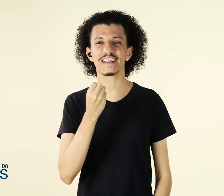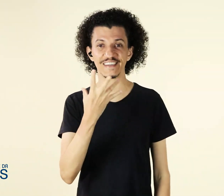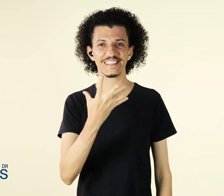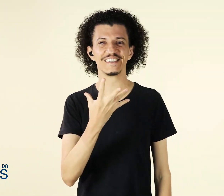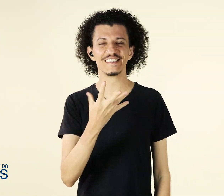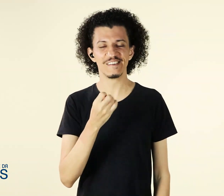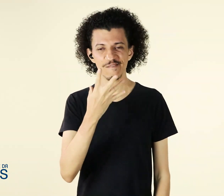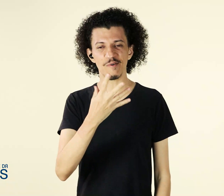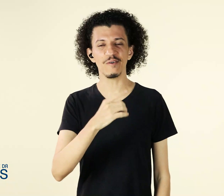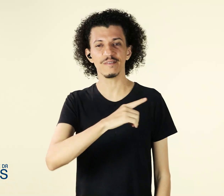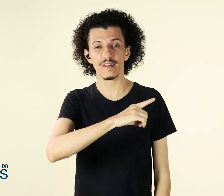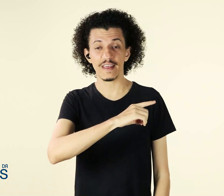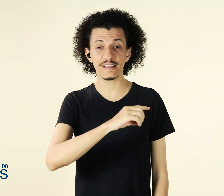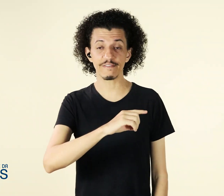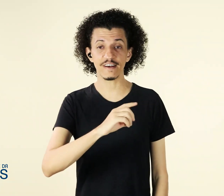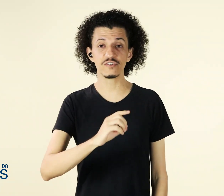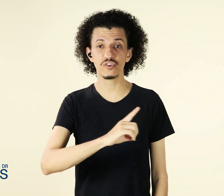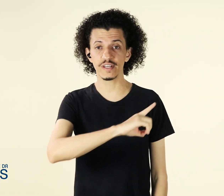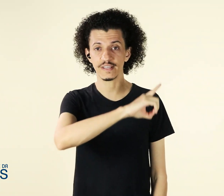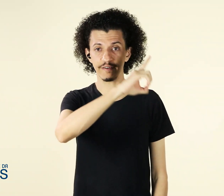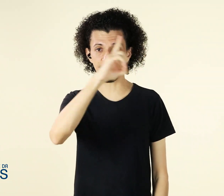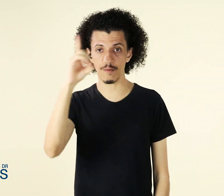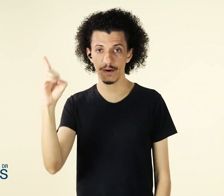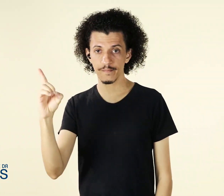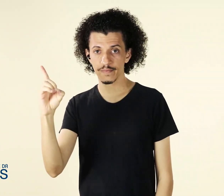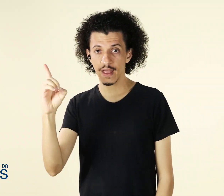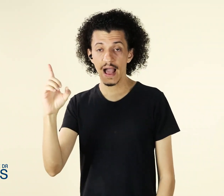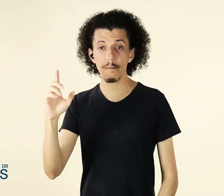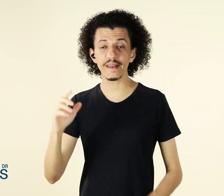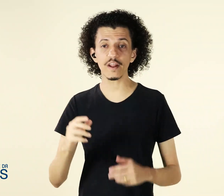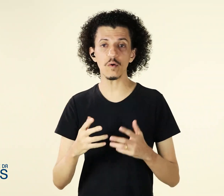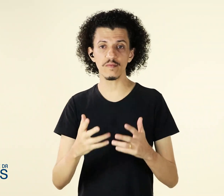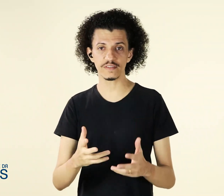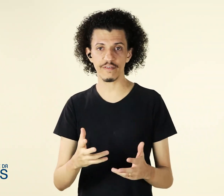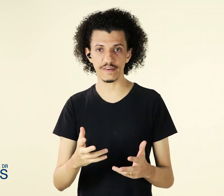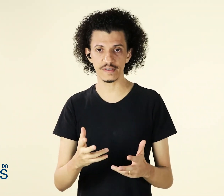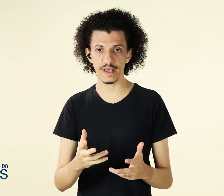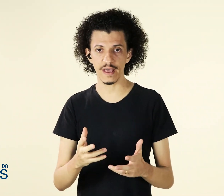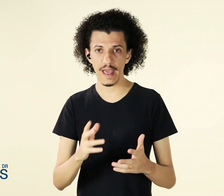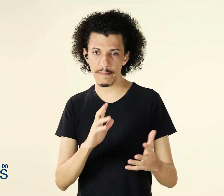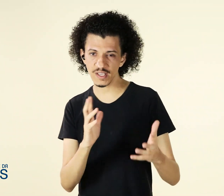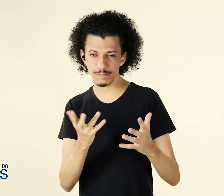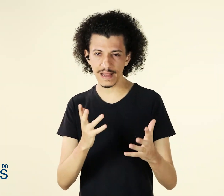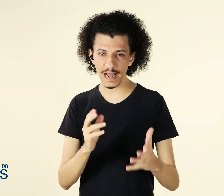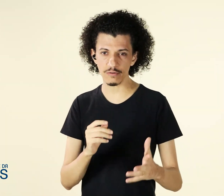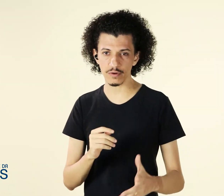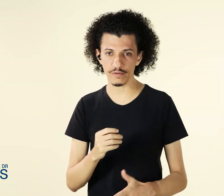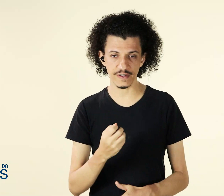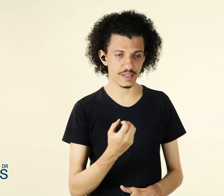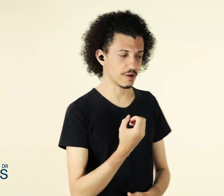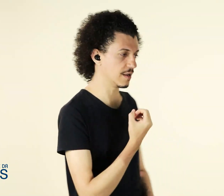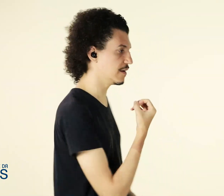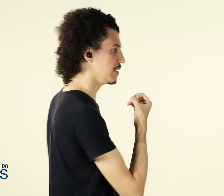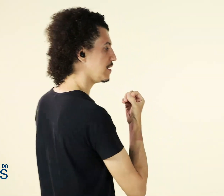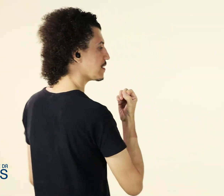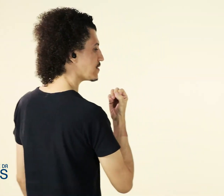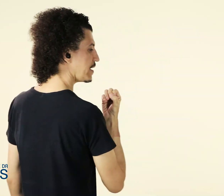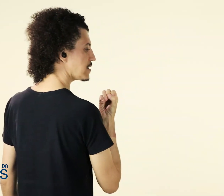aberta. Bom, e aí você faz dia dessa forma. A maneira como você vai fazer é meio espelhado do que eu estou fazendo, olha. Então seria assim,